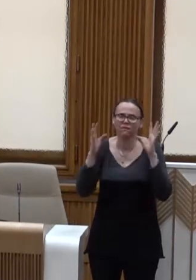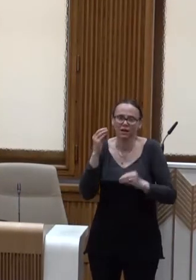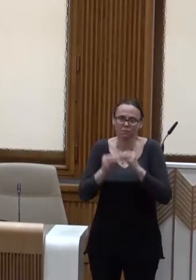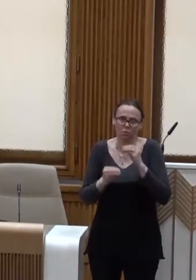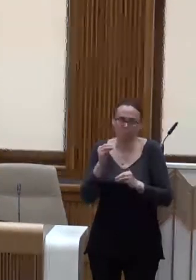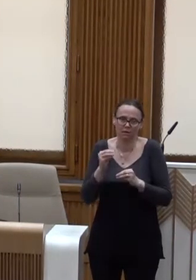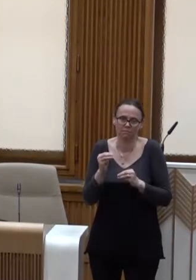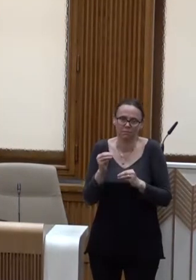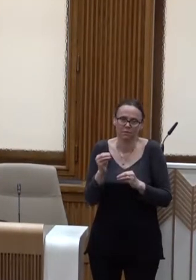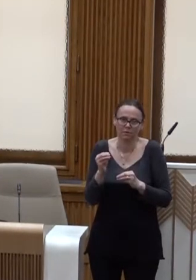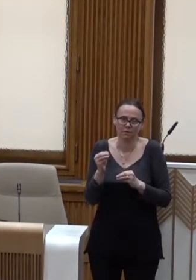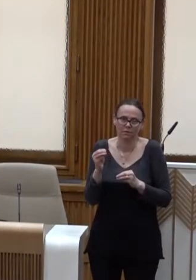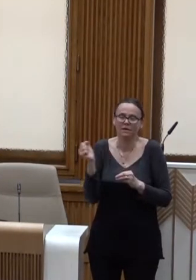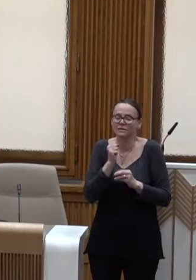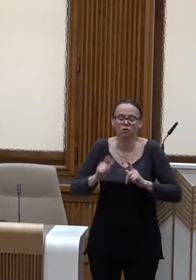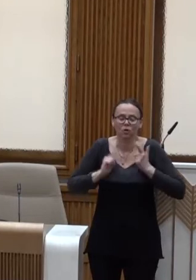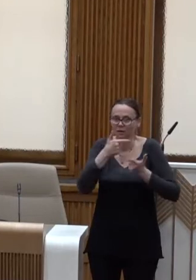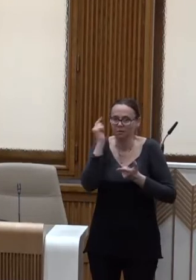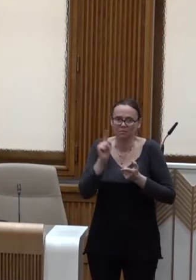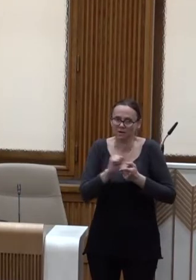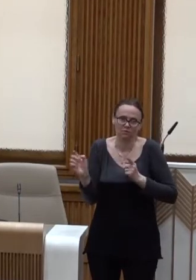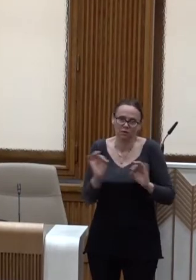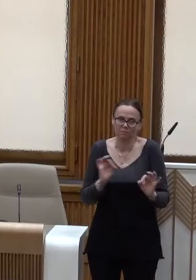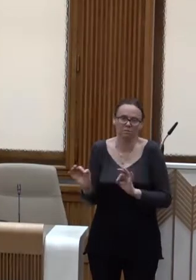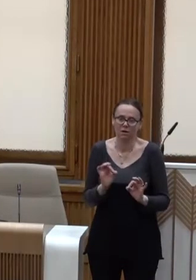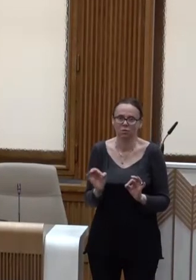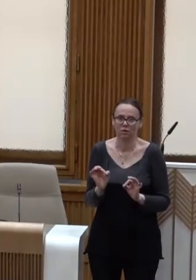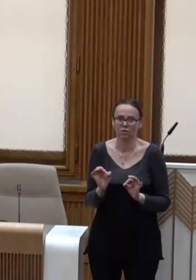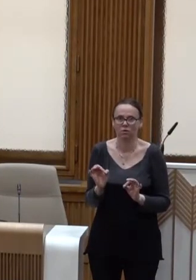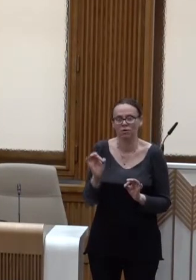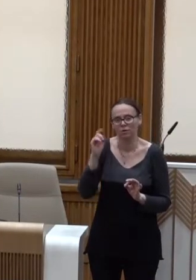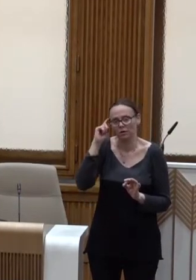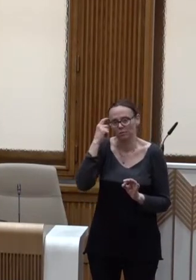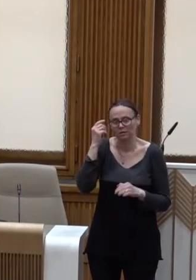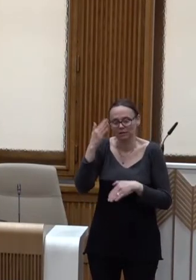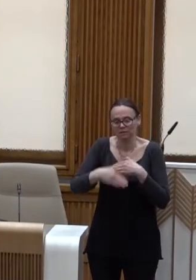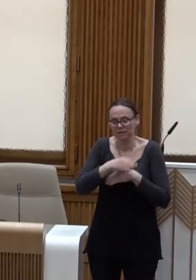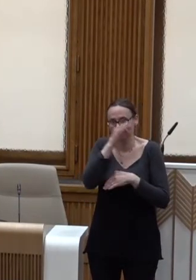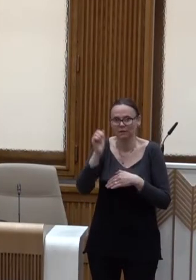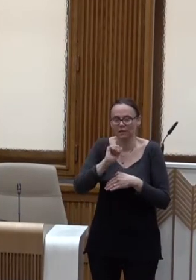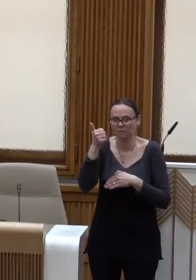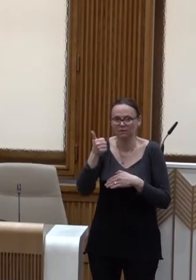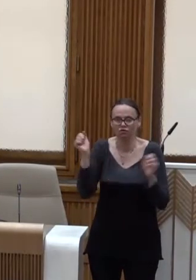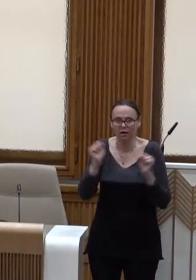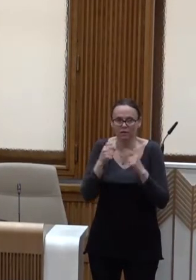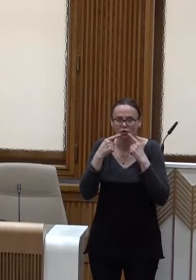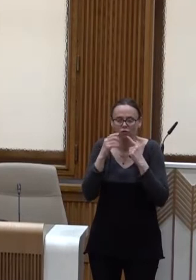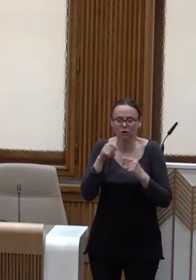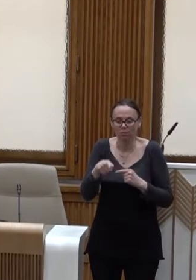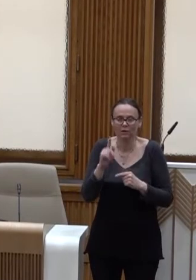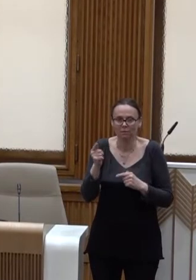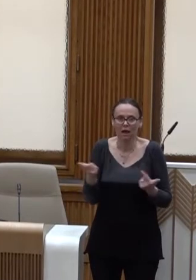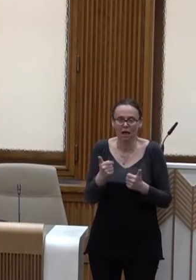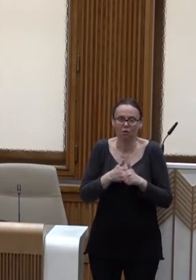problem, ker pač prebivalstvo ni pripravljeno. Ne. Mislim, da v zadnjih dneh prvič resno govorimo o tem, kaj lahko